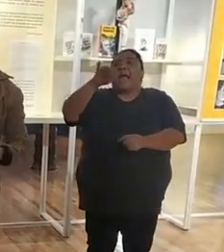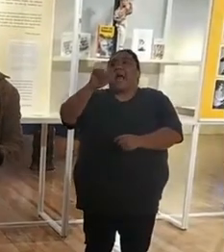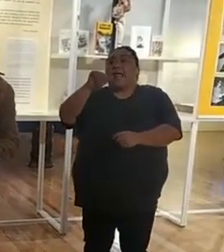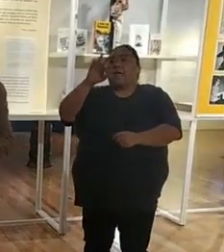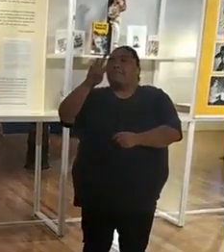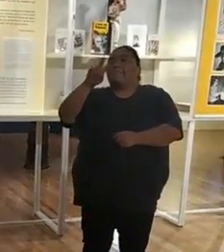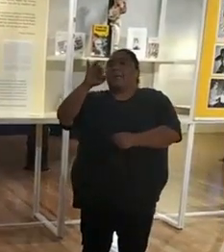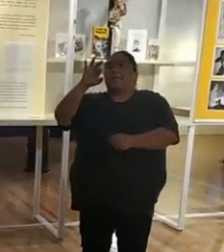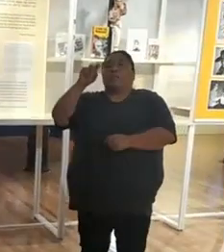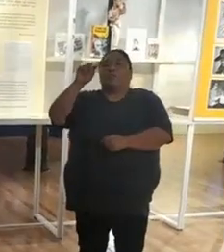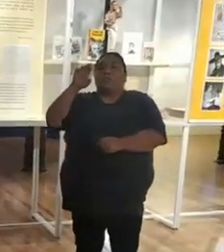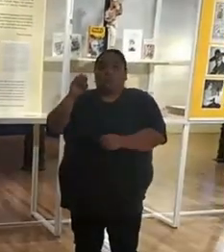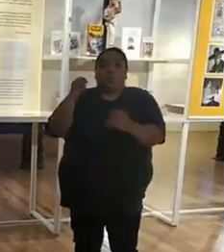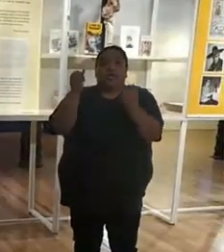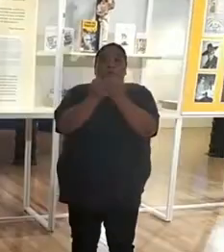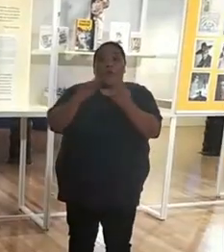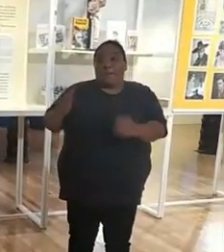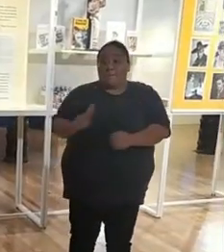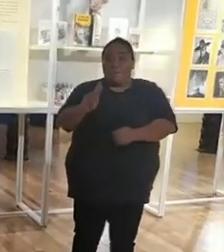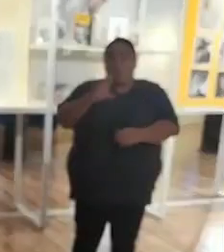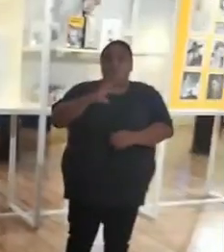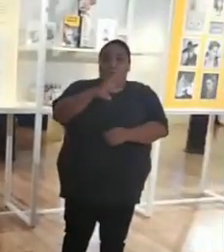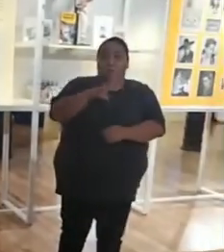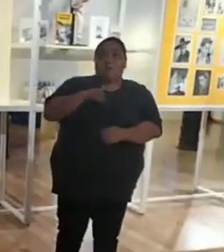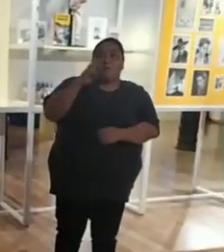los dio a conocer.